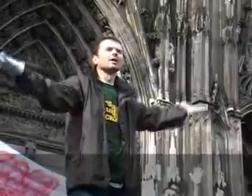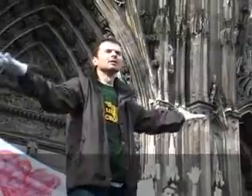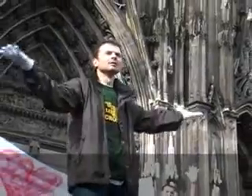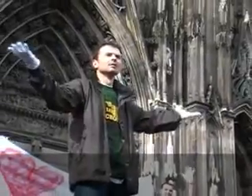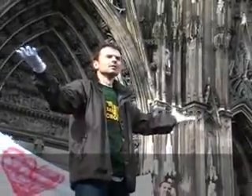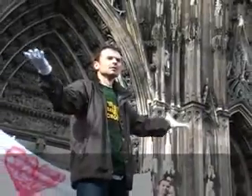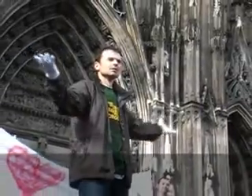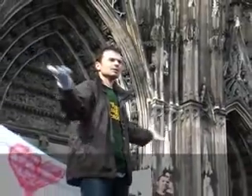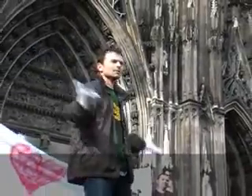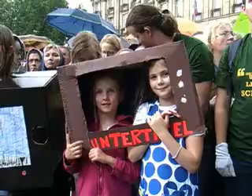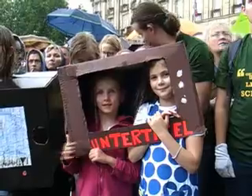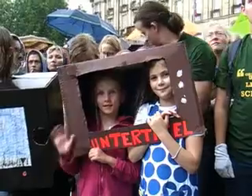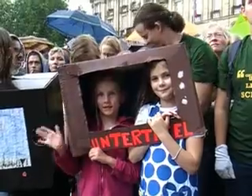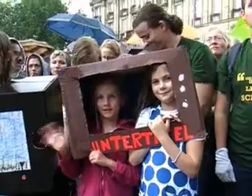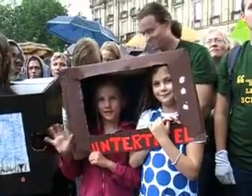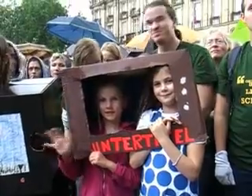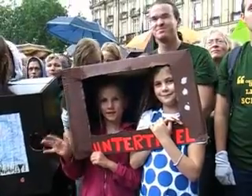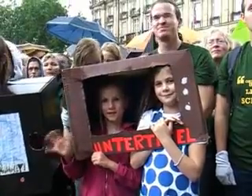Essen. Kurt Beck überreichen.